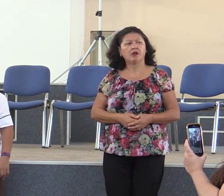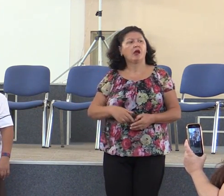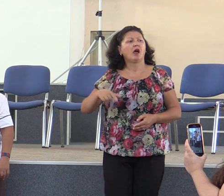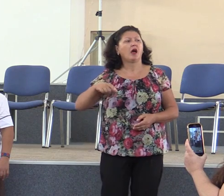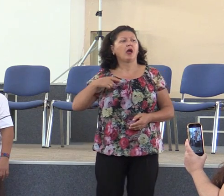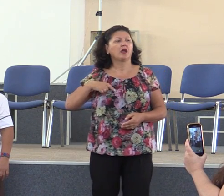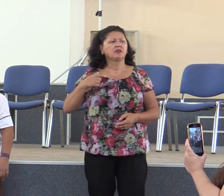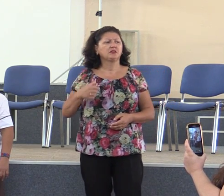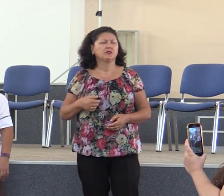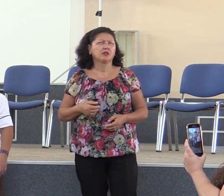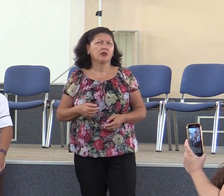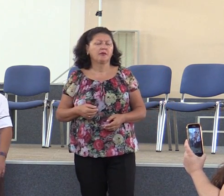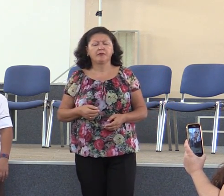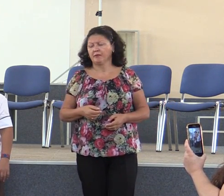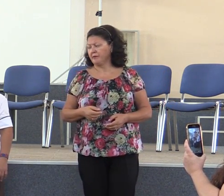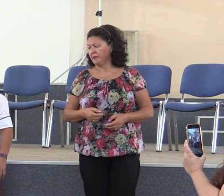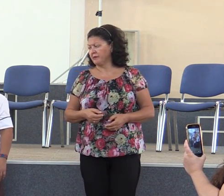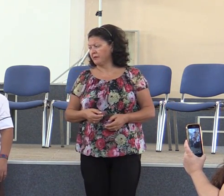există ceva?